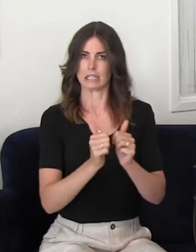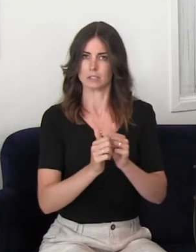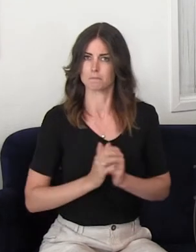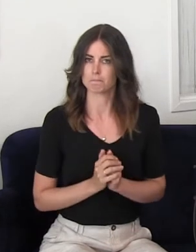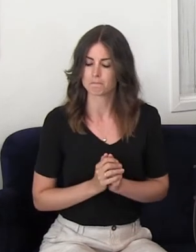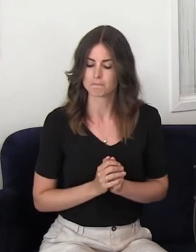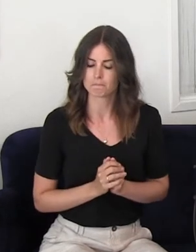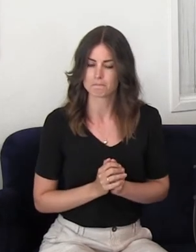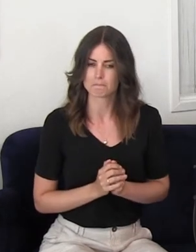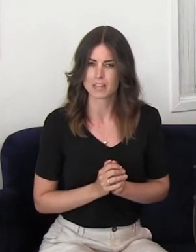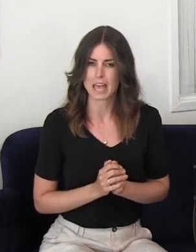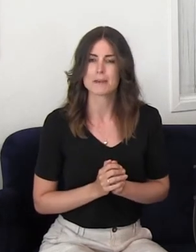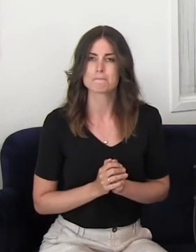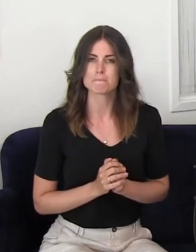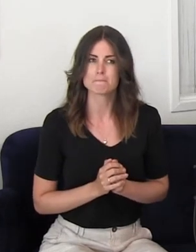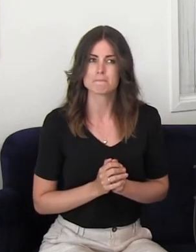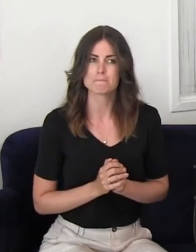man kan ju säga att